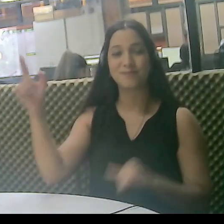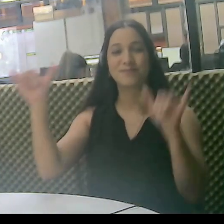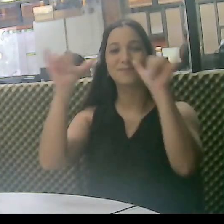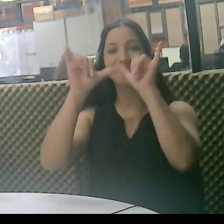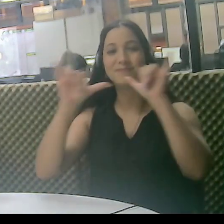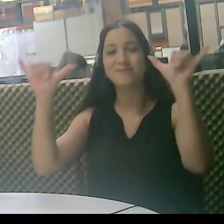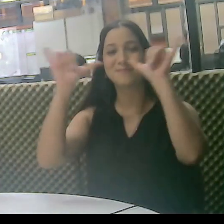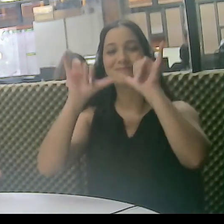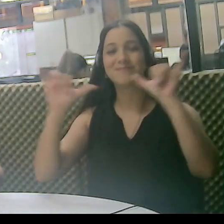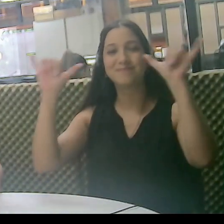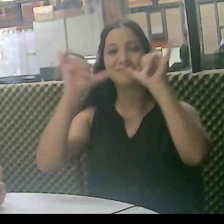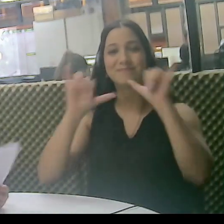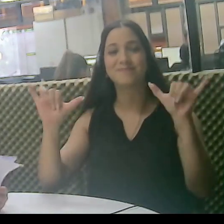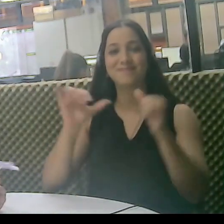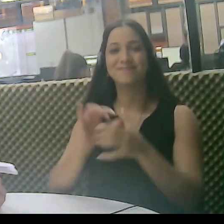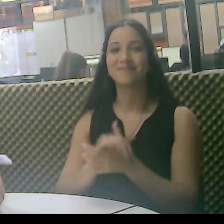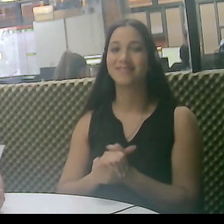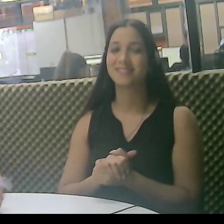Giro de notícias.